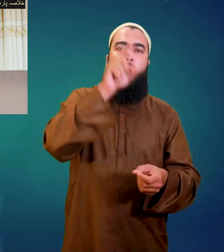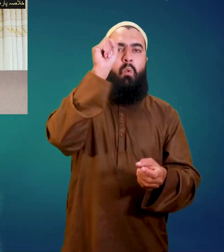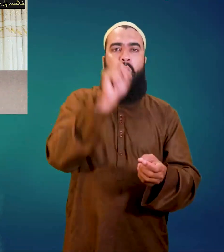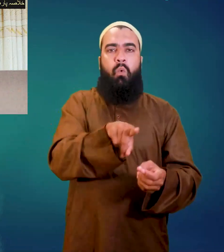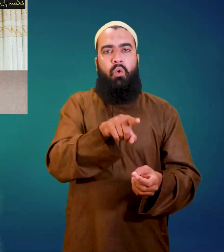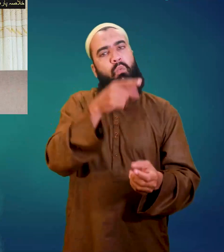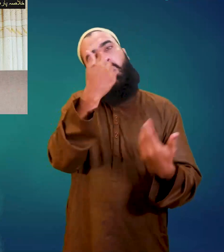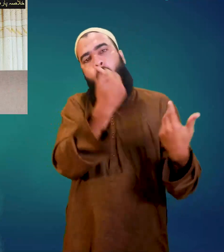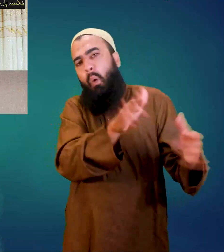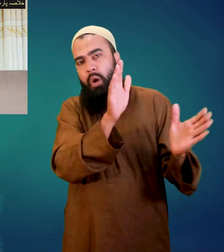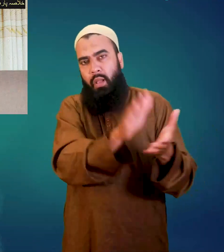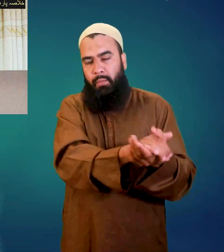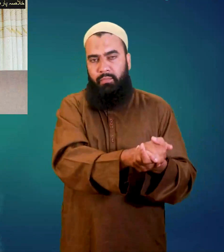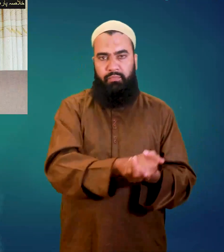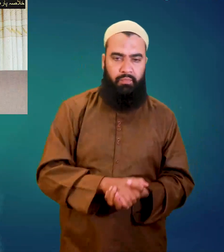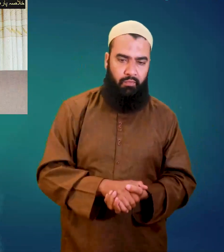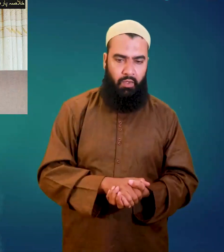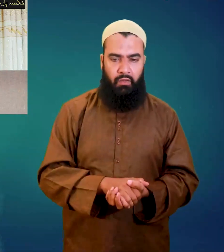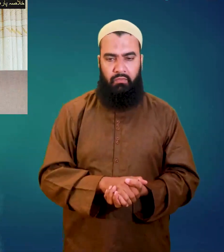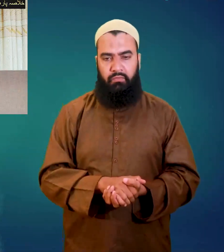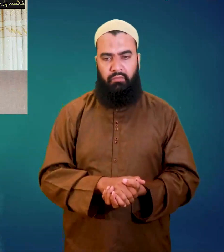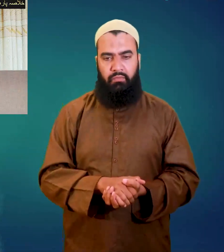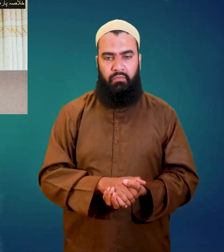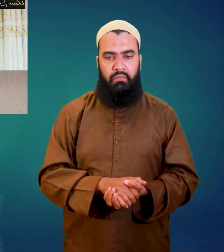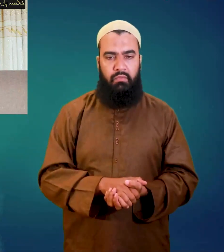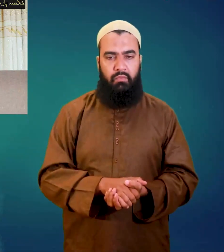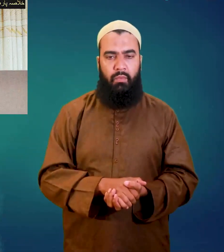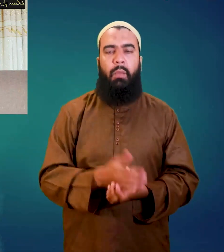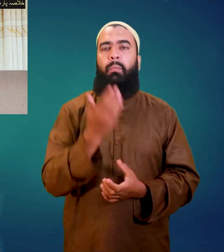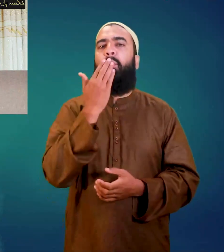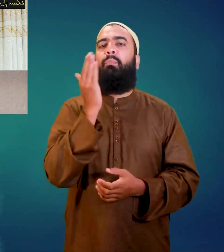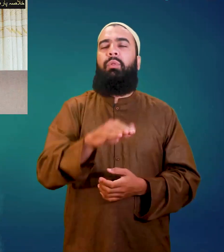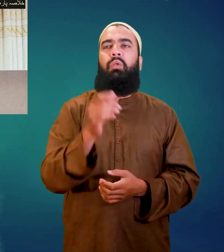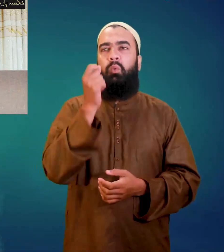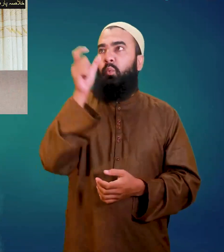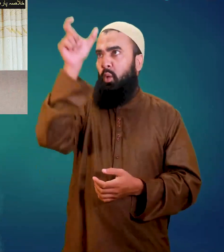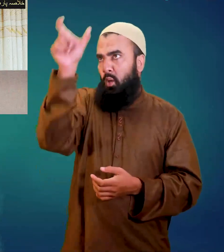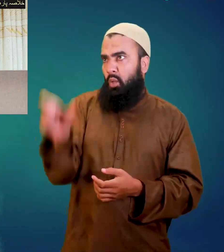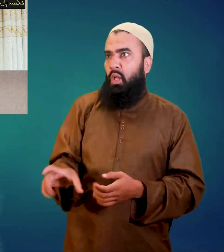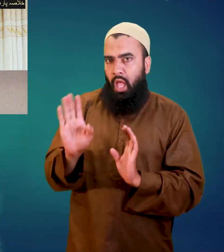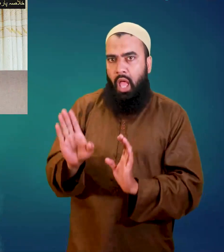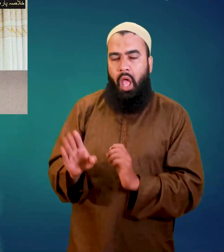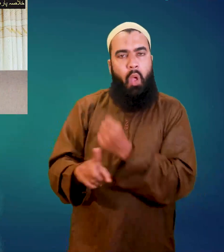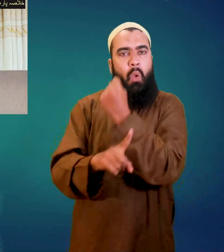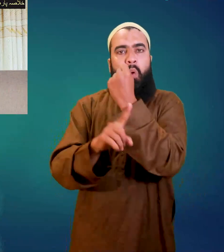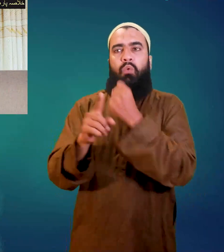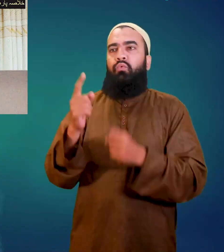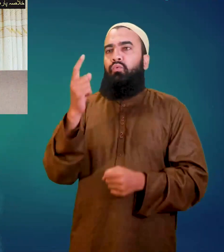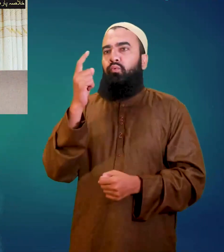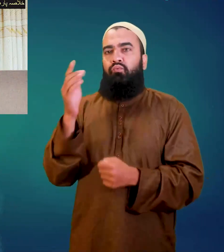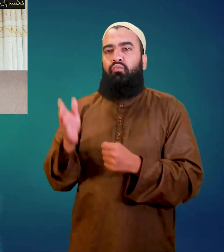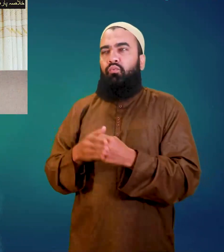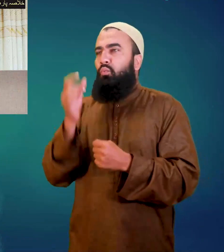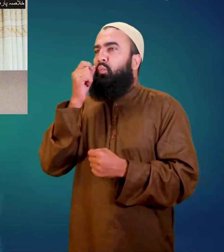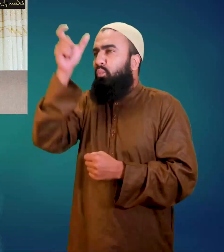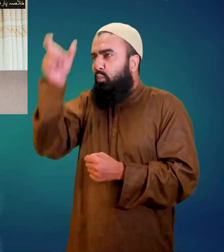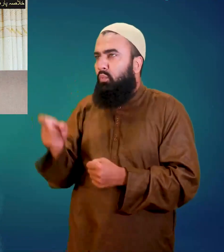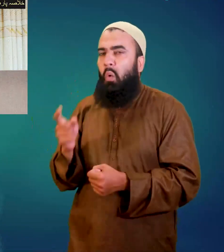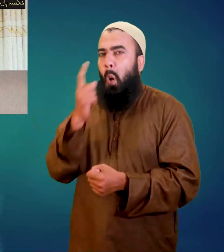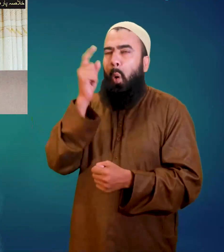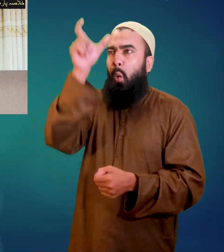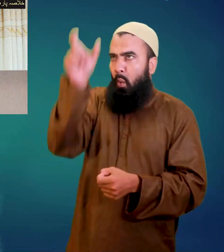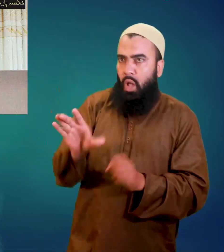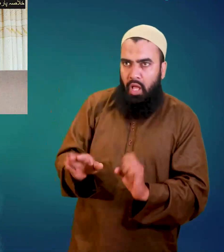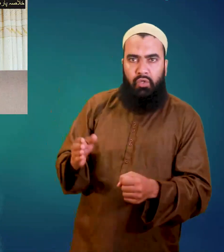شدہ کے لیے سنگساری کا حکم ہے۔ مزید یہ کہ غیر شادی شدہ کو جلا وطن بھی کر